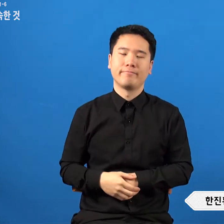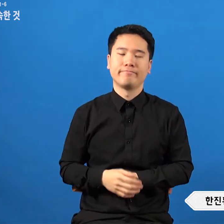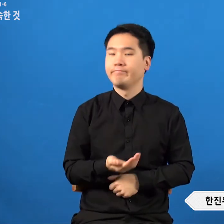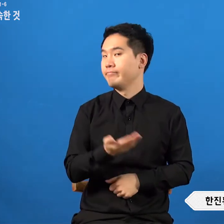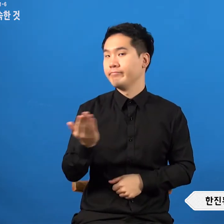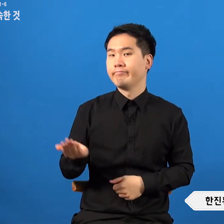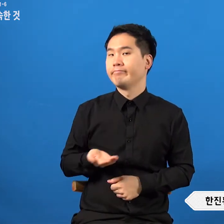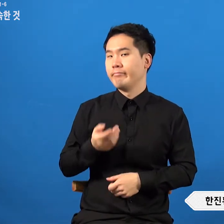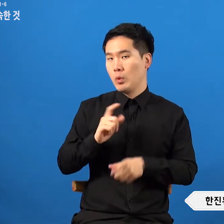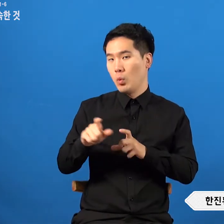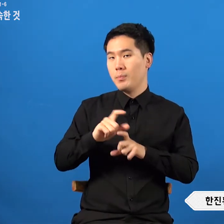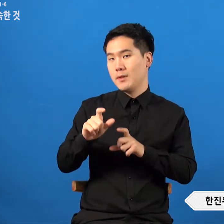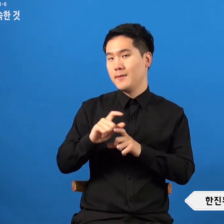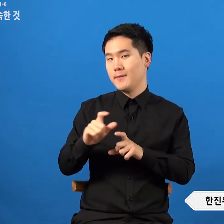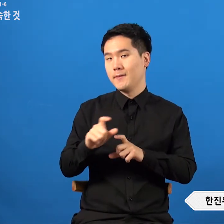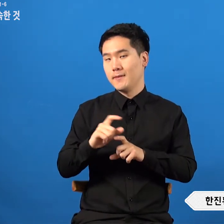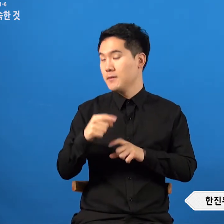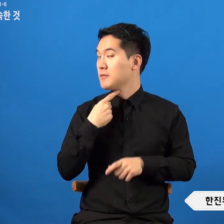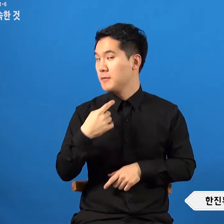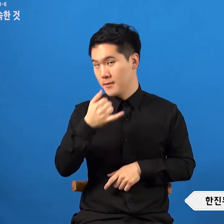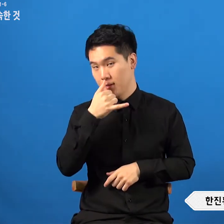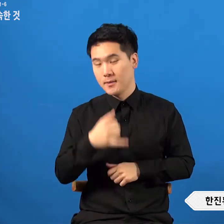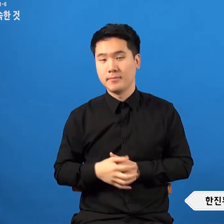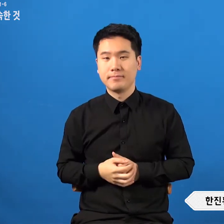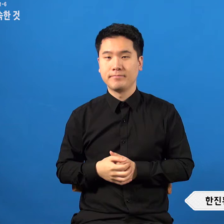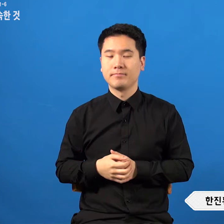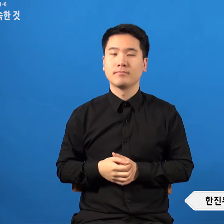여러분 혹시 이런 고민을 해본 적이 없으십니까?